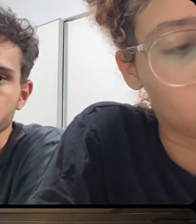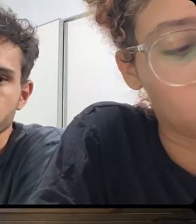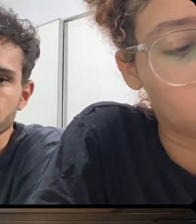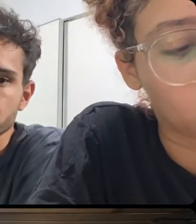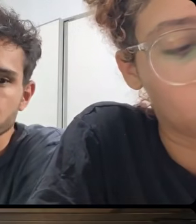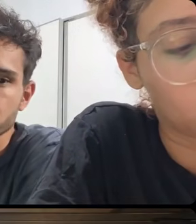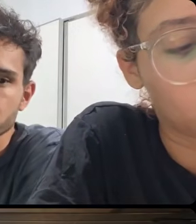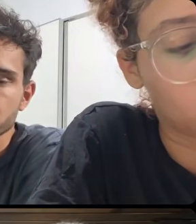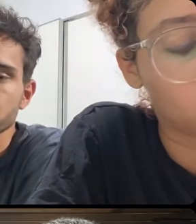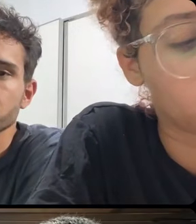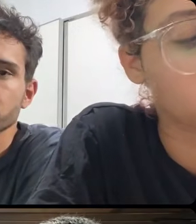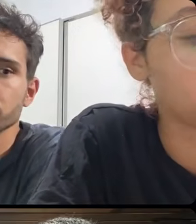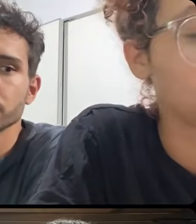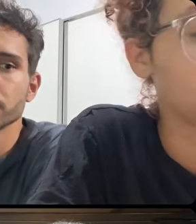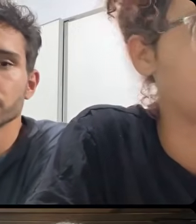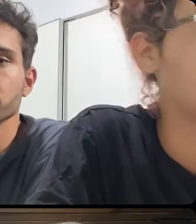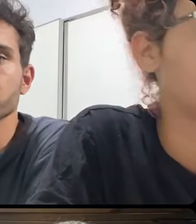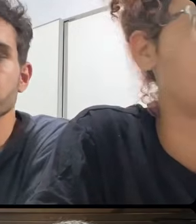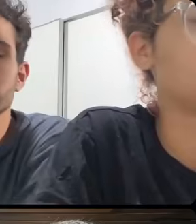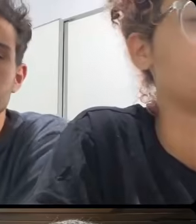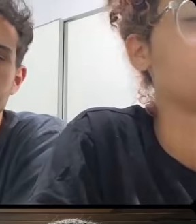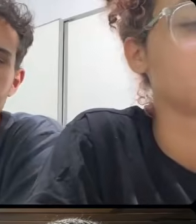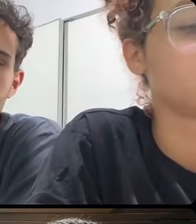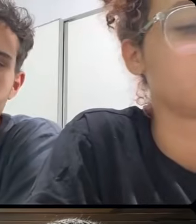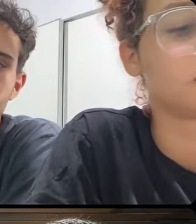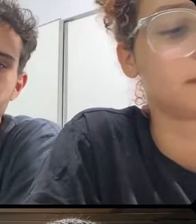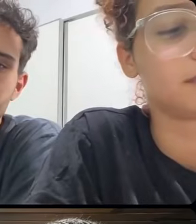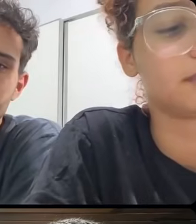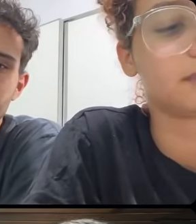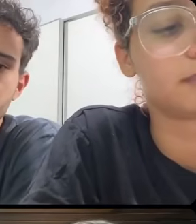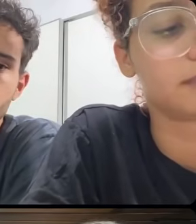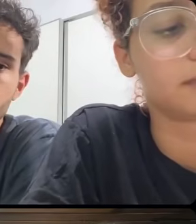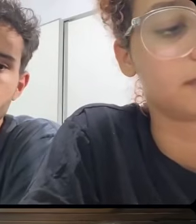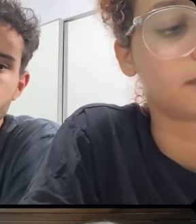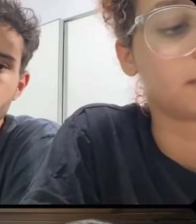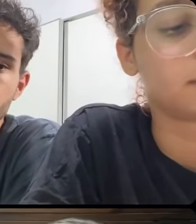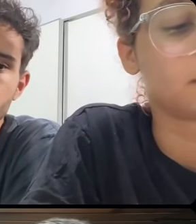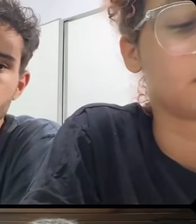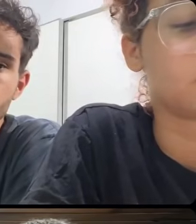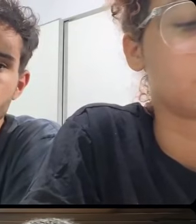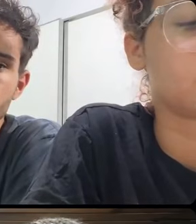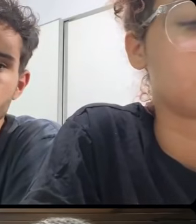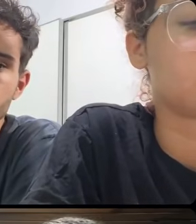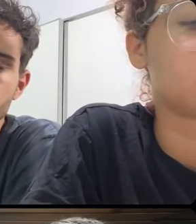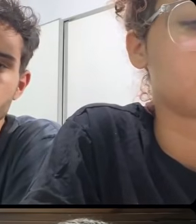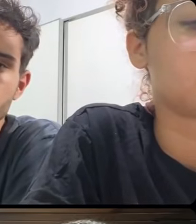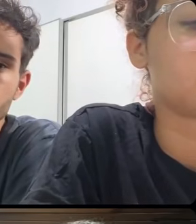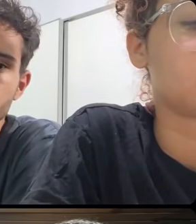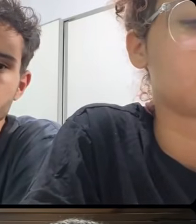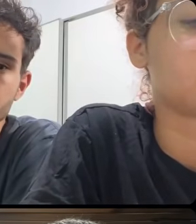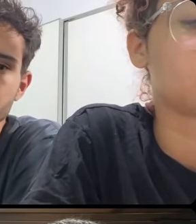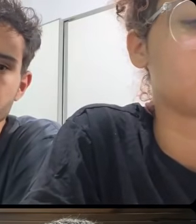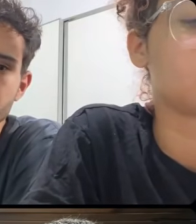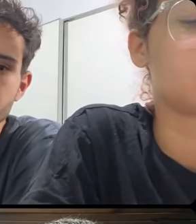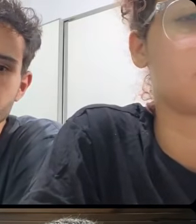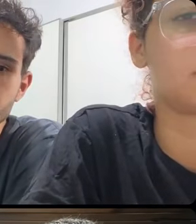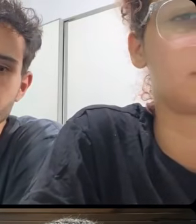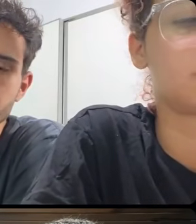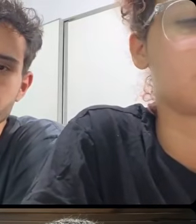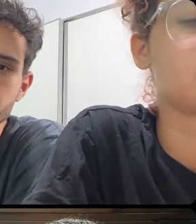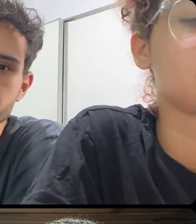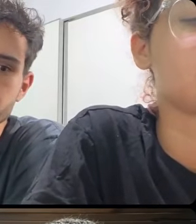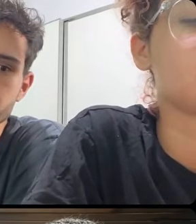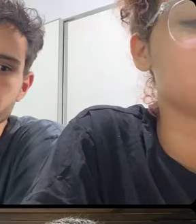Tu pode estar dentro do barco, tu está ali no barco, né? Com certeza o barco vai balançar para um lado ou do outro. E a gente não